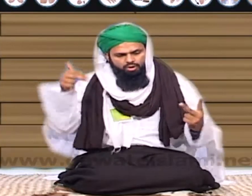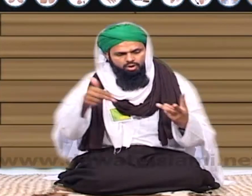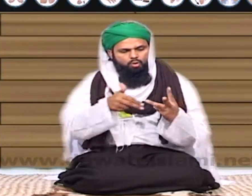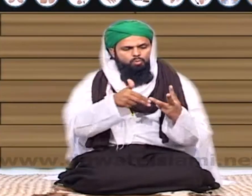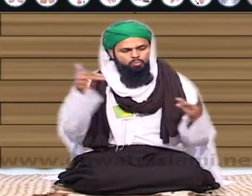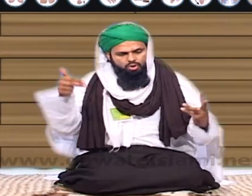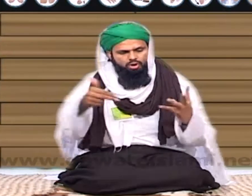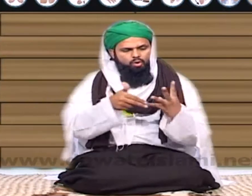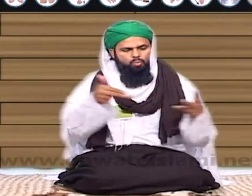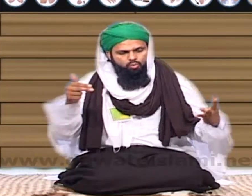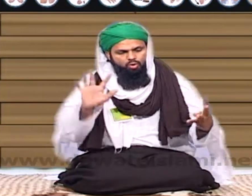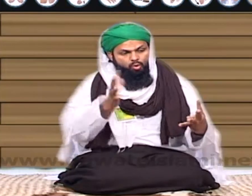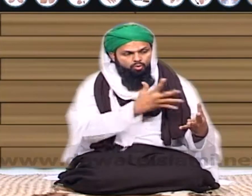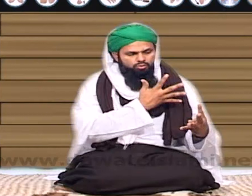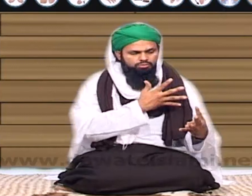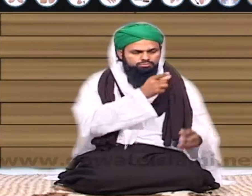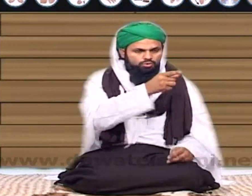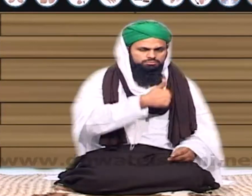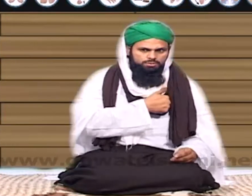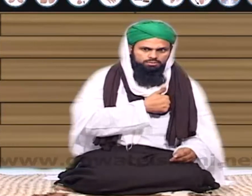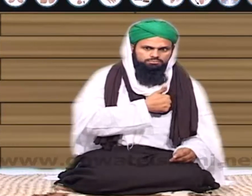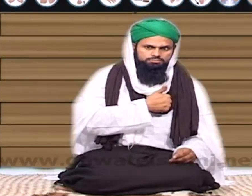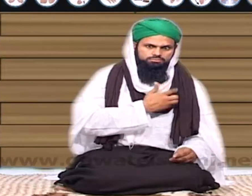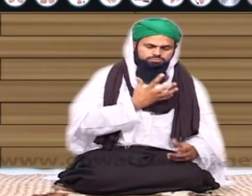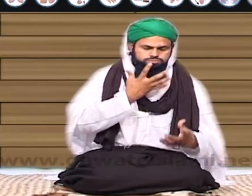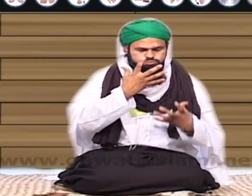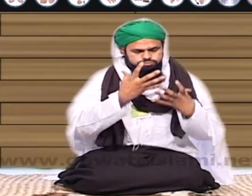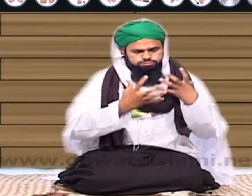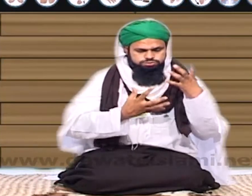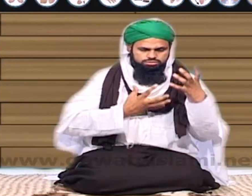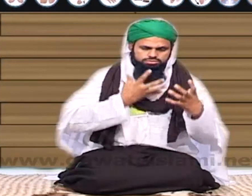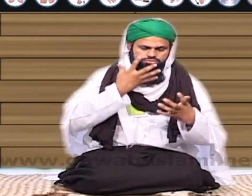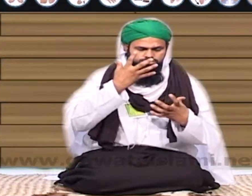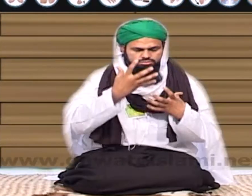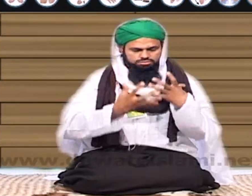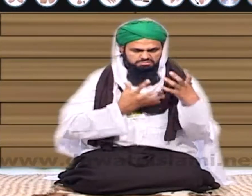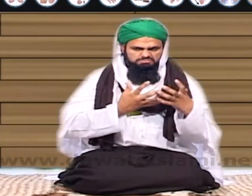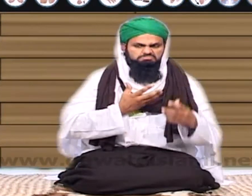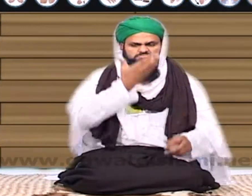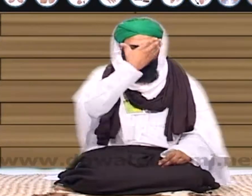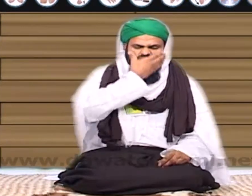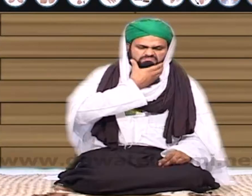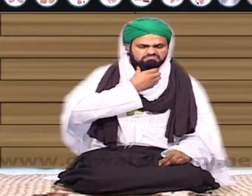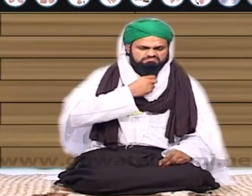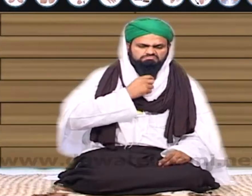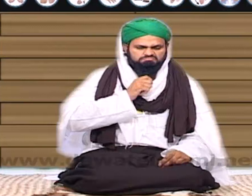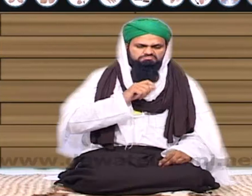کہا، تجھے ایسا بھی کہا. اچھا ایسی بات کہی میرے ساتھ؟ اچھا، ارے میں اس کو جانتا ہوں، اس